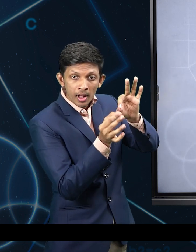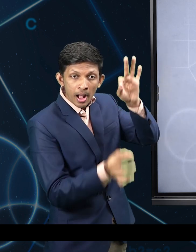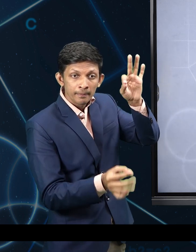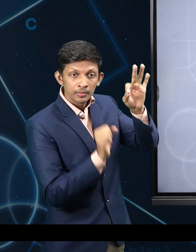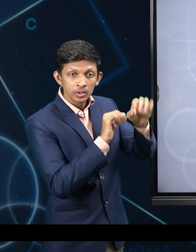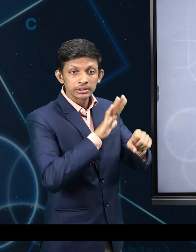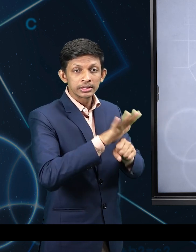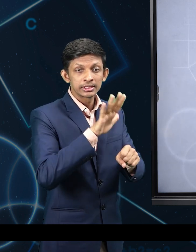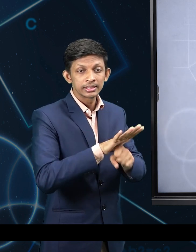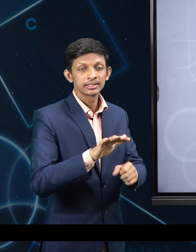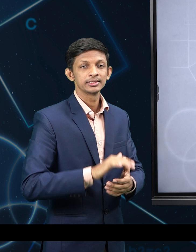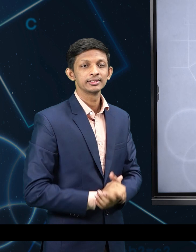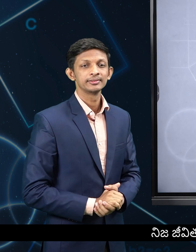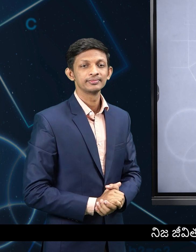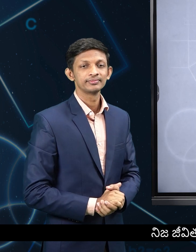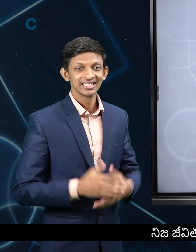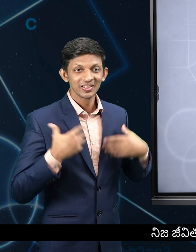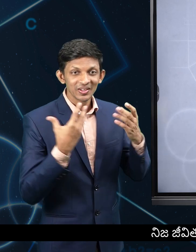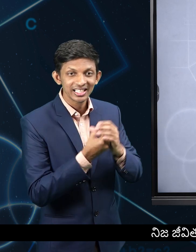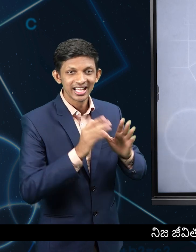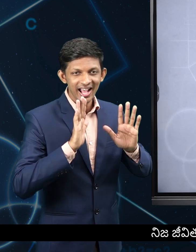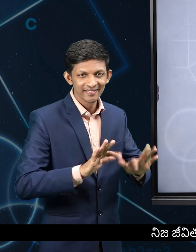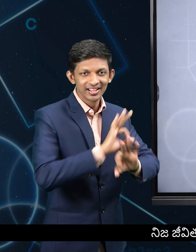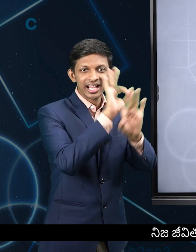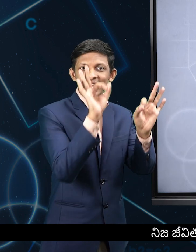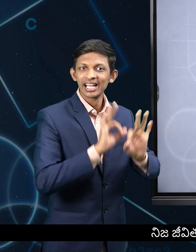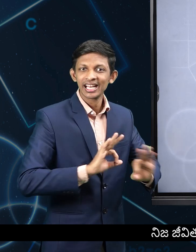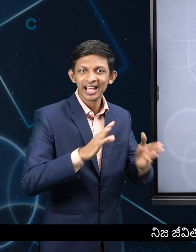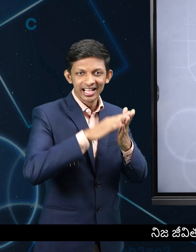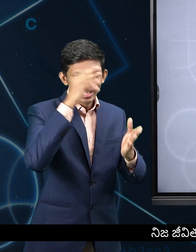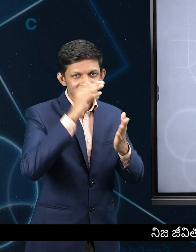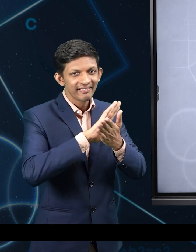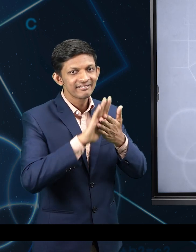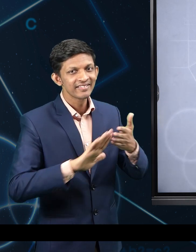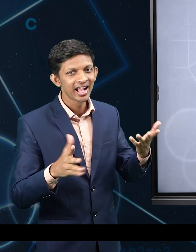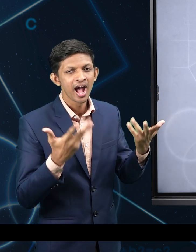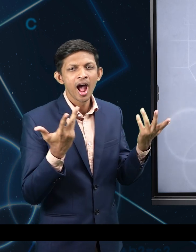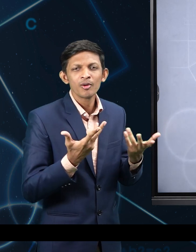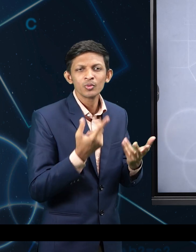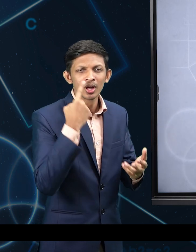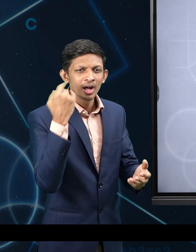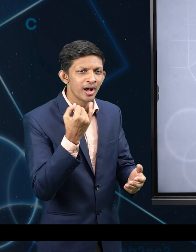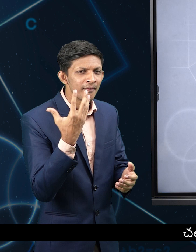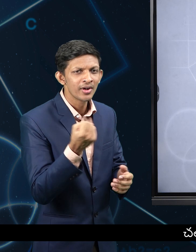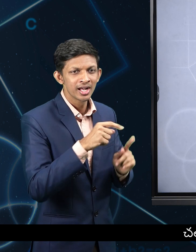గణితం సజీవంగా ఉంది. నిజ జీవితంలో ప్రాంతం మరియు చుట్టుకొలత, వృత్తాలు, త్రిభుజాలు,